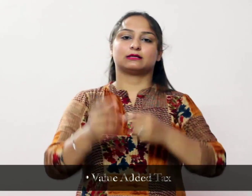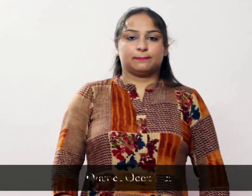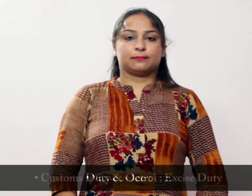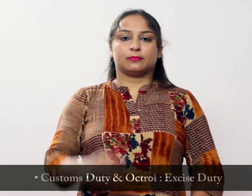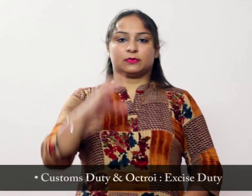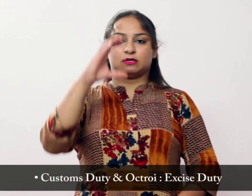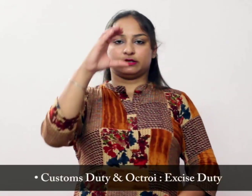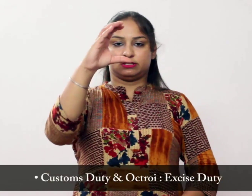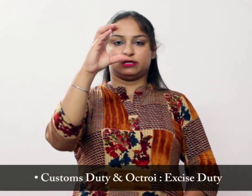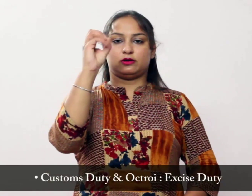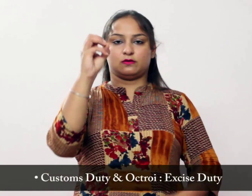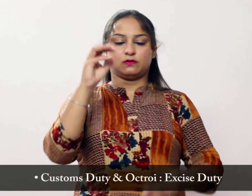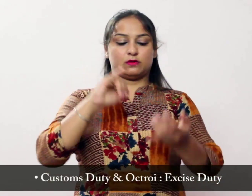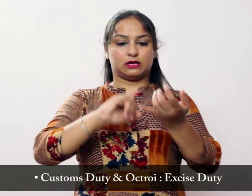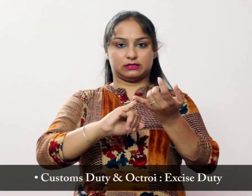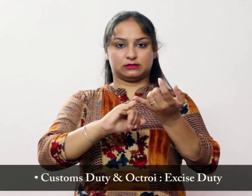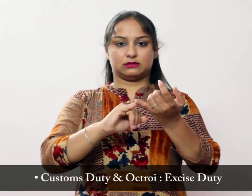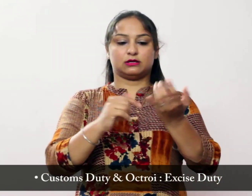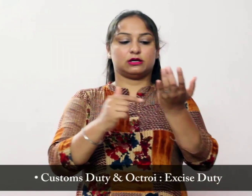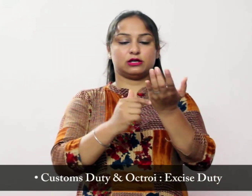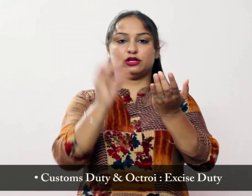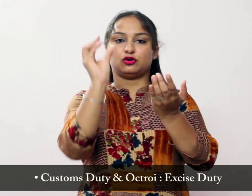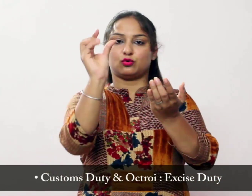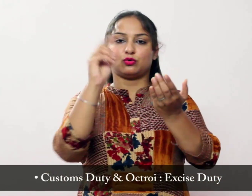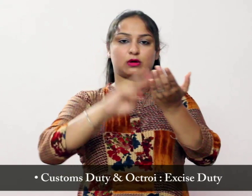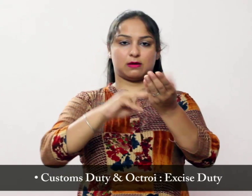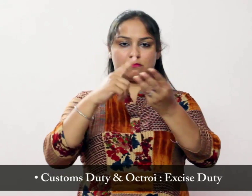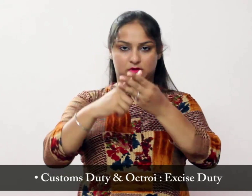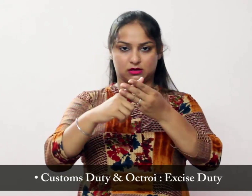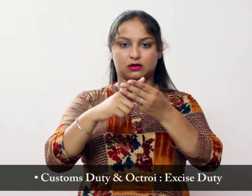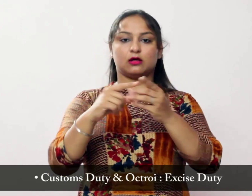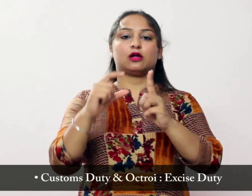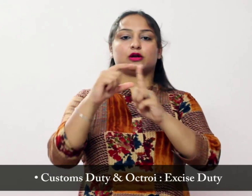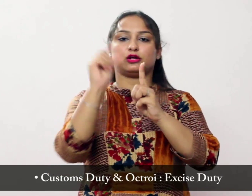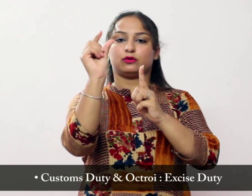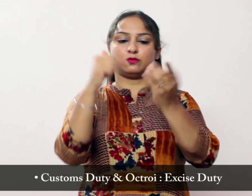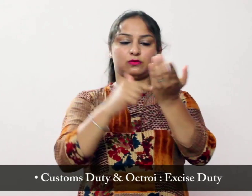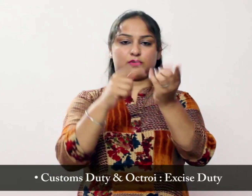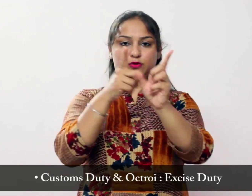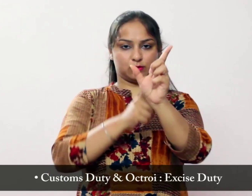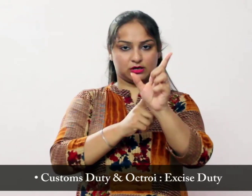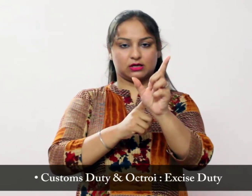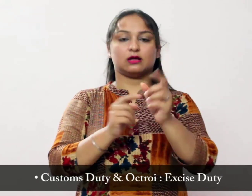सीमा शुल्क और ऑट्रॉय, उत्पाद शुल्क,